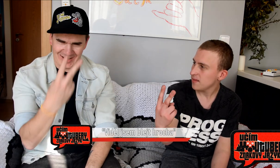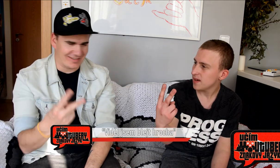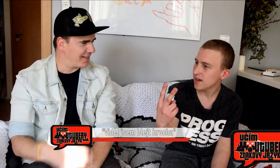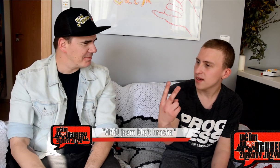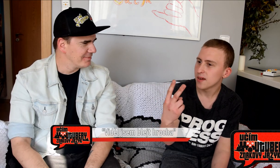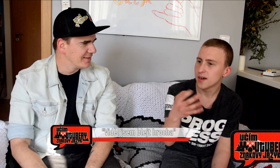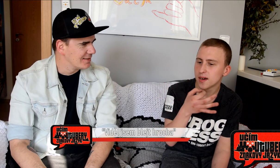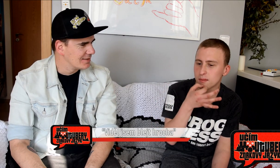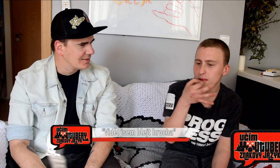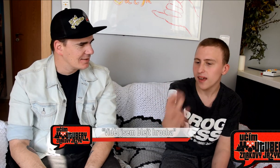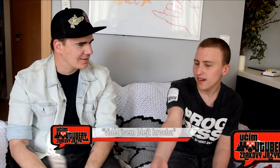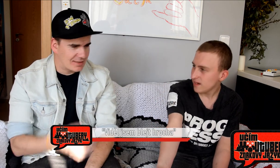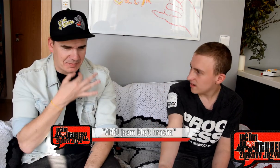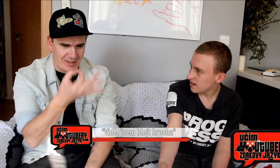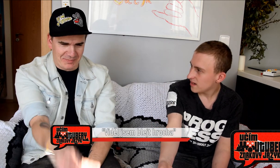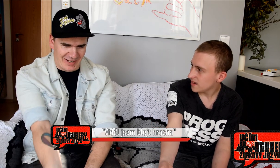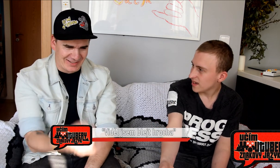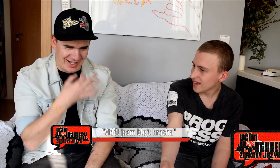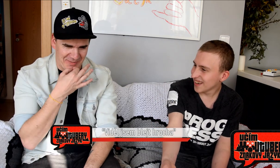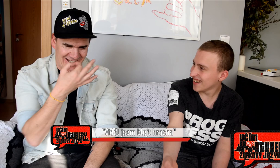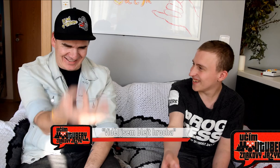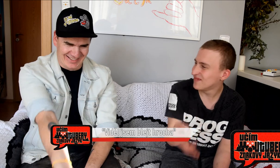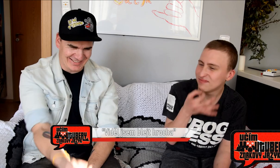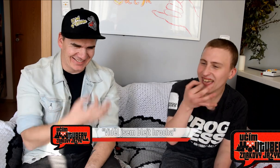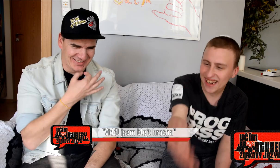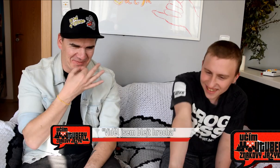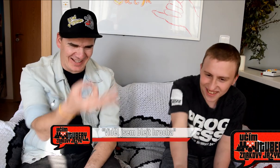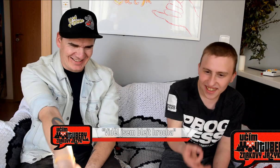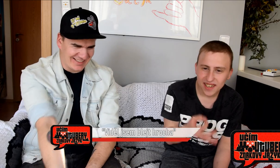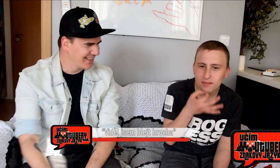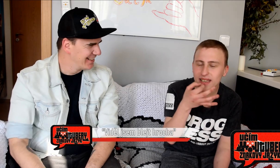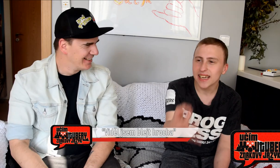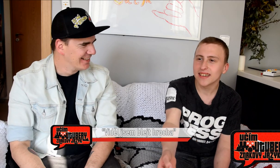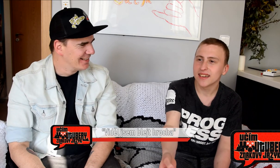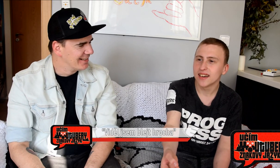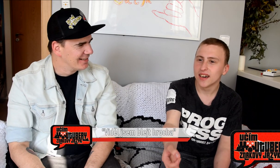Viděl jsem. Blade. Tohle je Blade, jo. Blade.